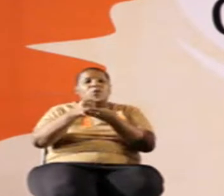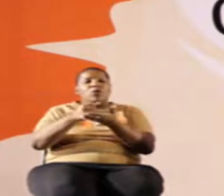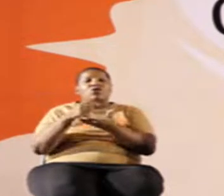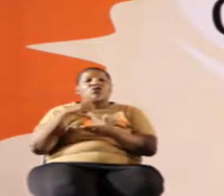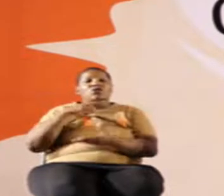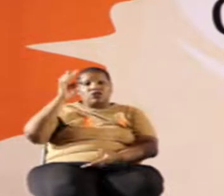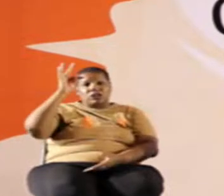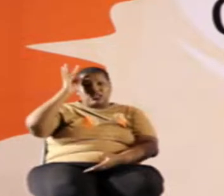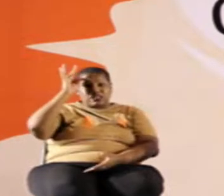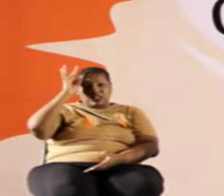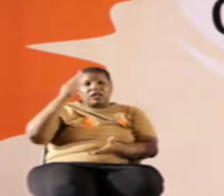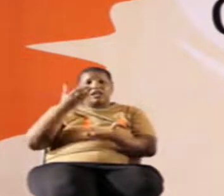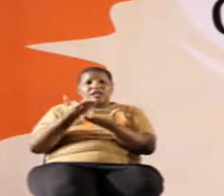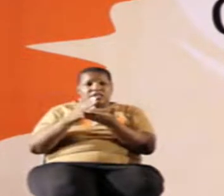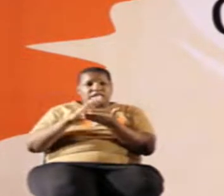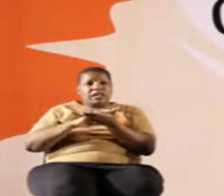poder